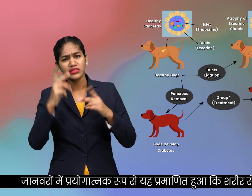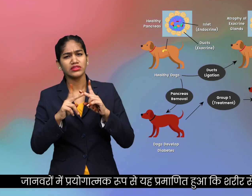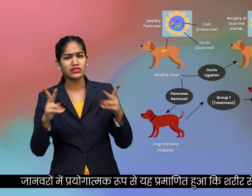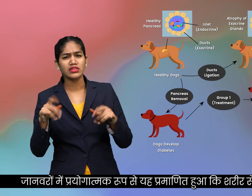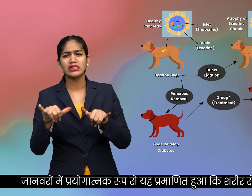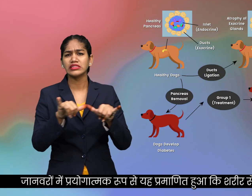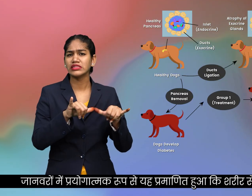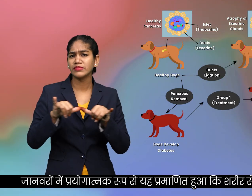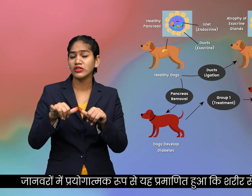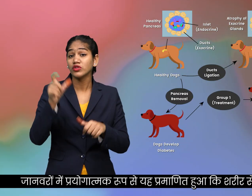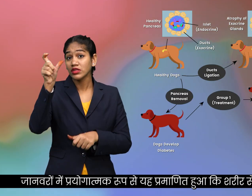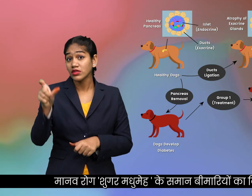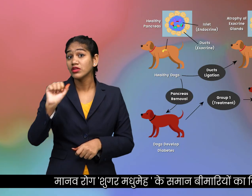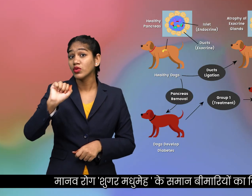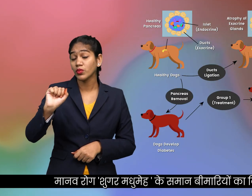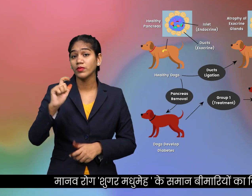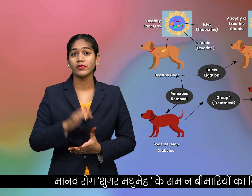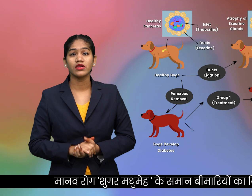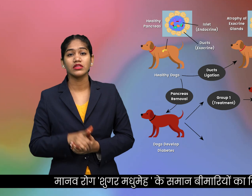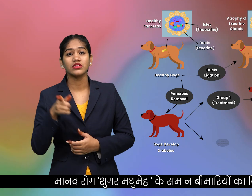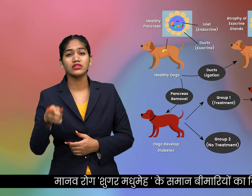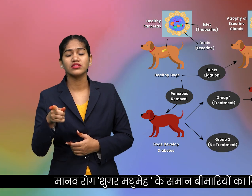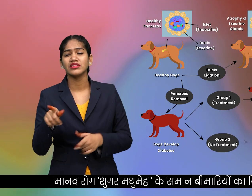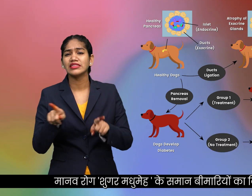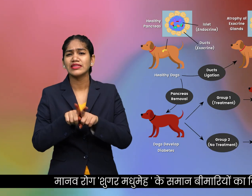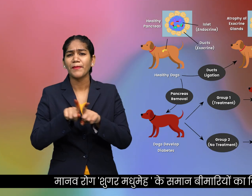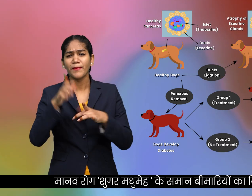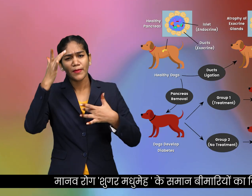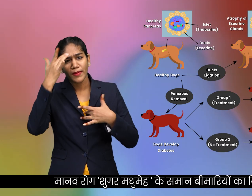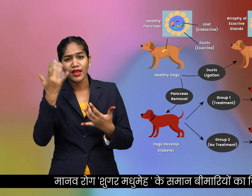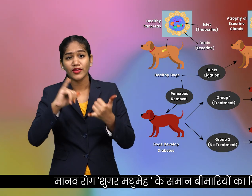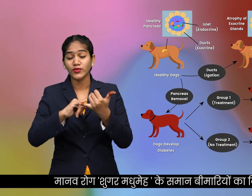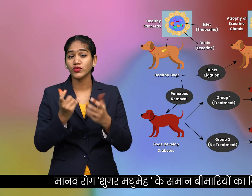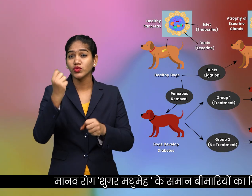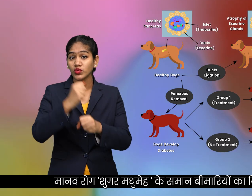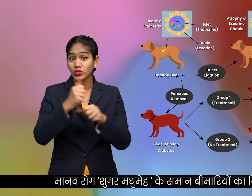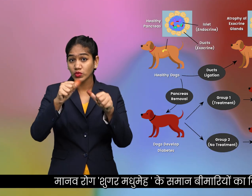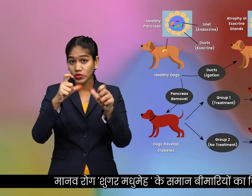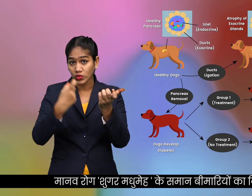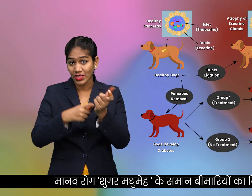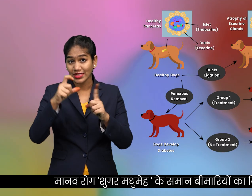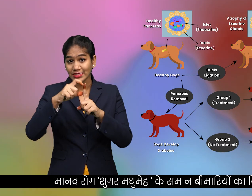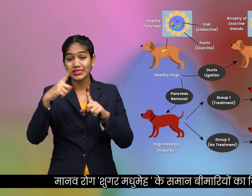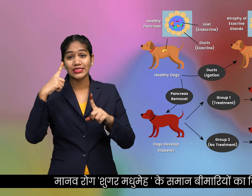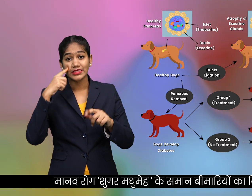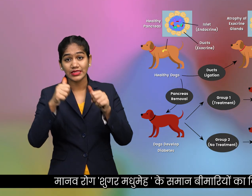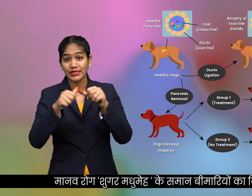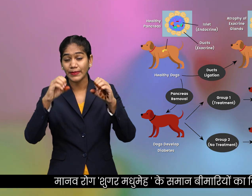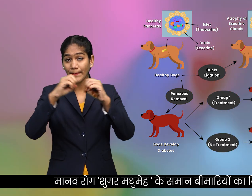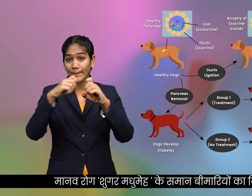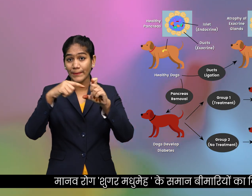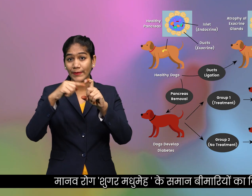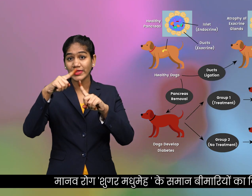इसके निष्कासन से मानव रोग, शुगर, मधुमेह के समान बीमारी